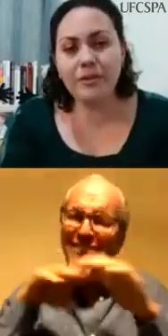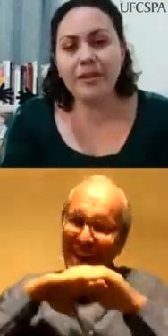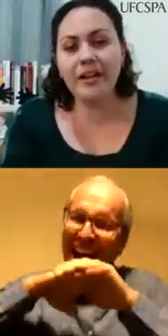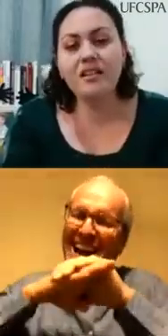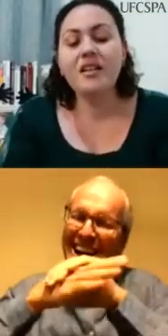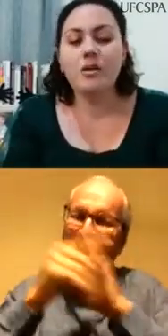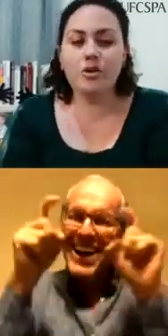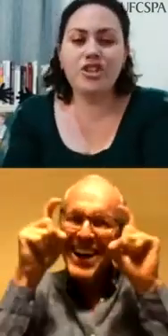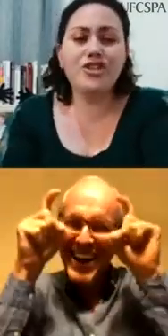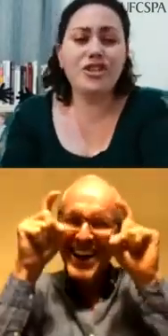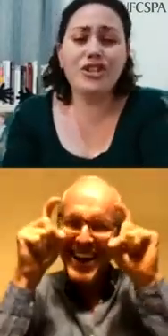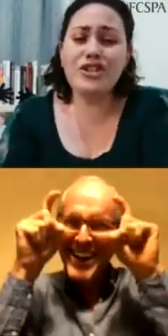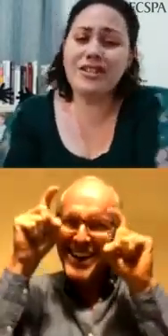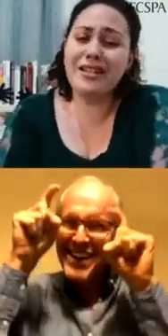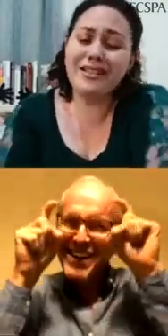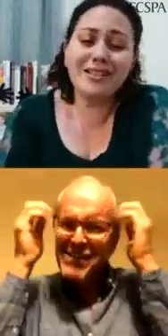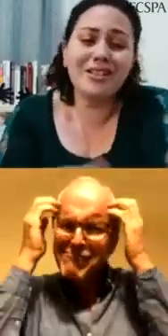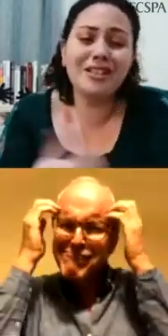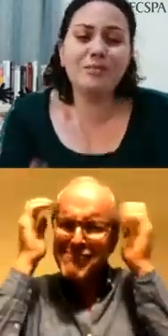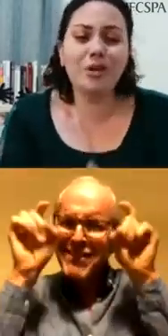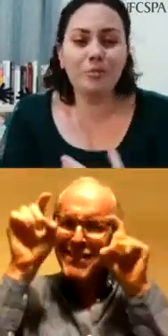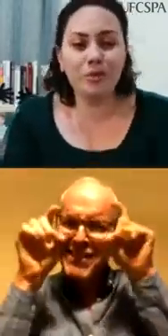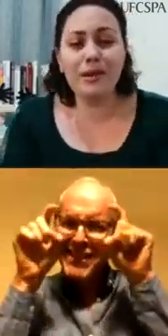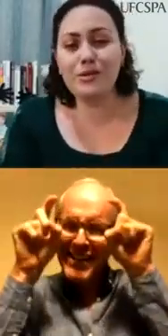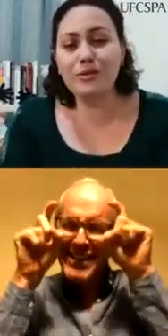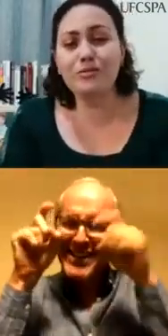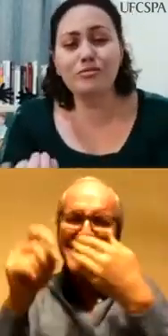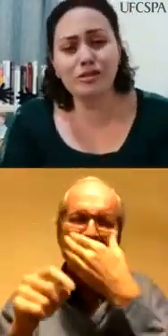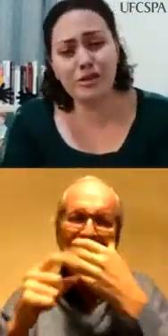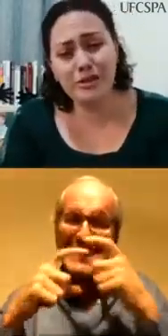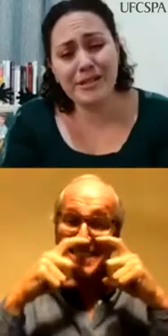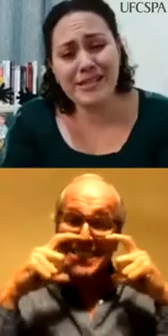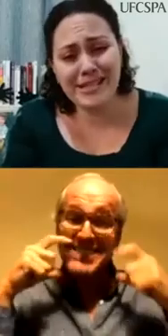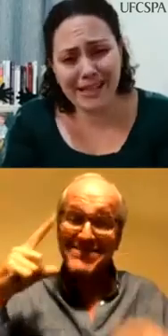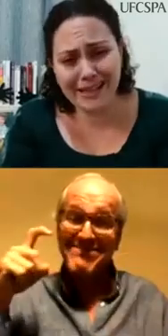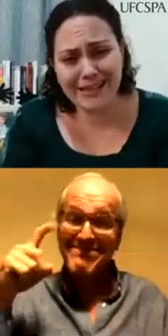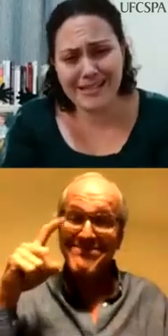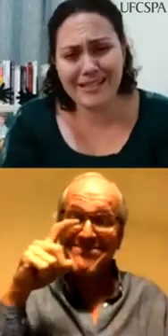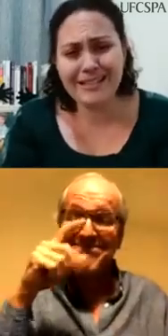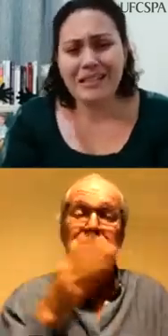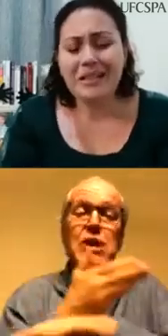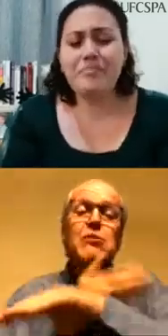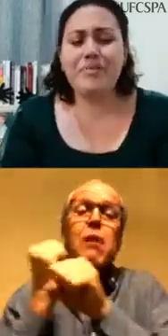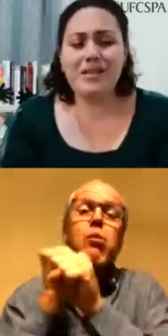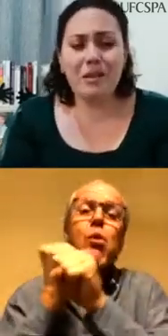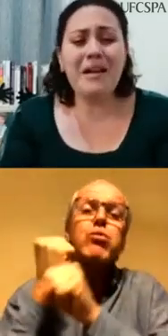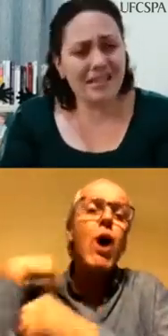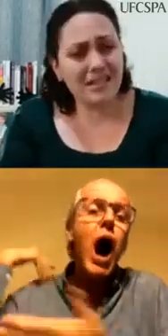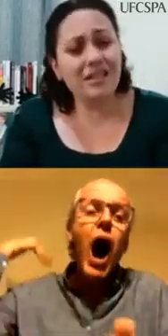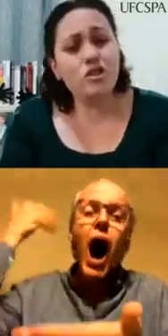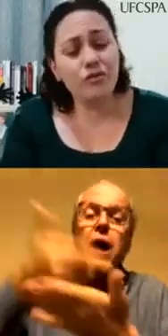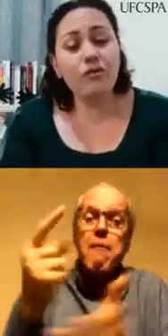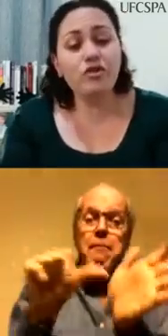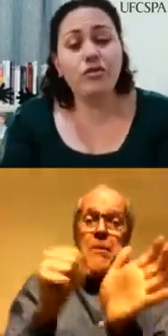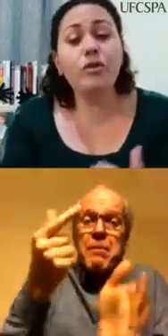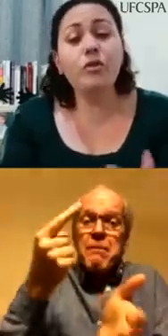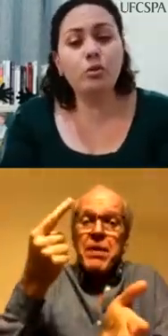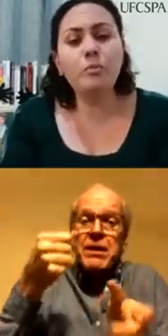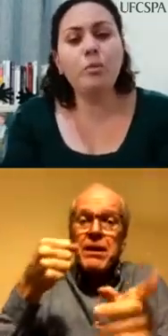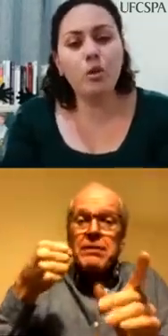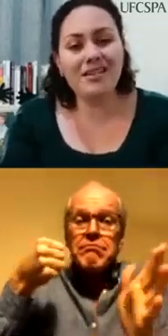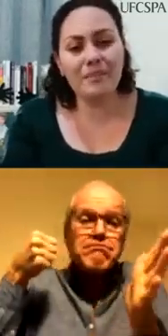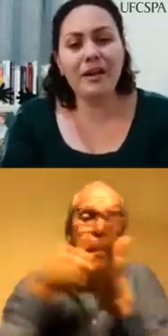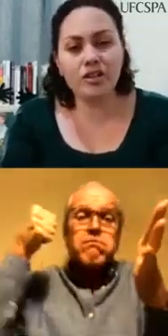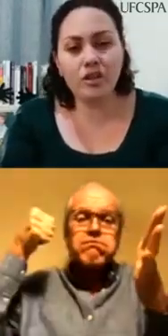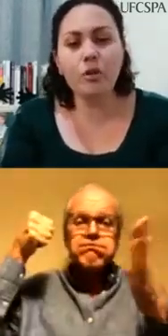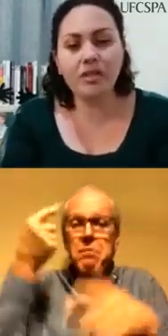poder acompanhar. Hoje em dia a gente está tentando adaptar um pouco mais só com o movimento das sobrancelhas, né? Mas com a máscara ela dificulta